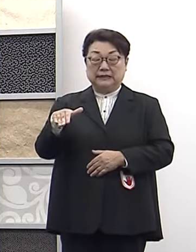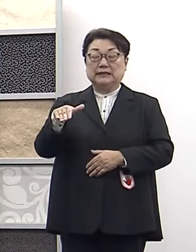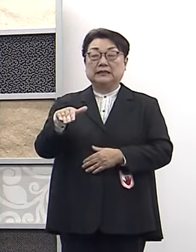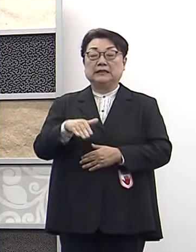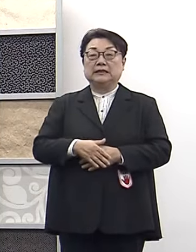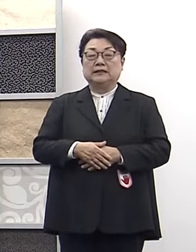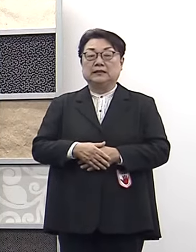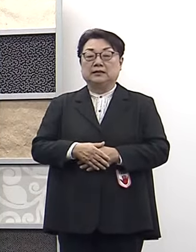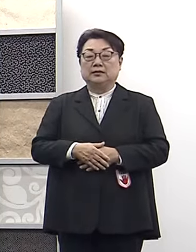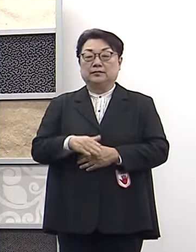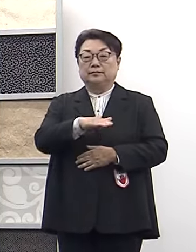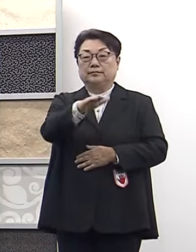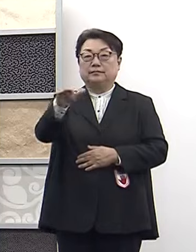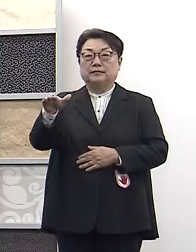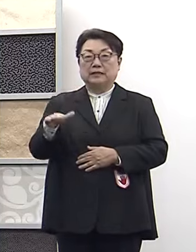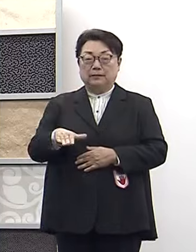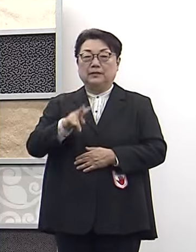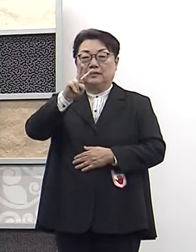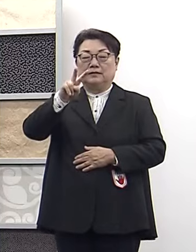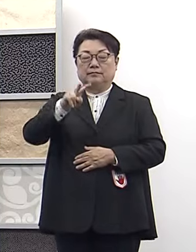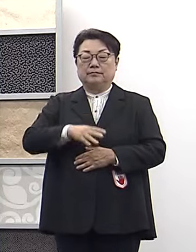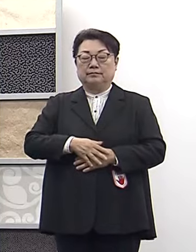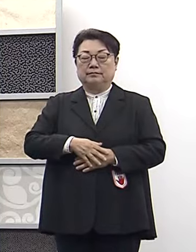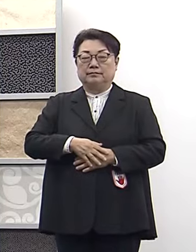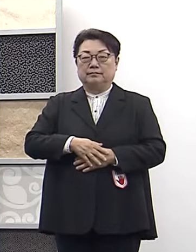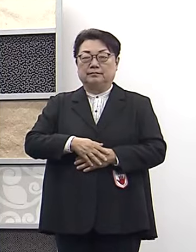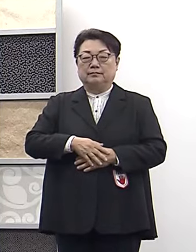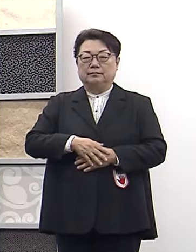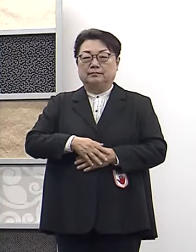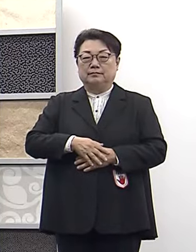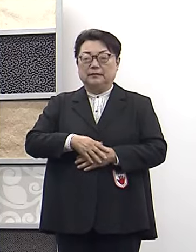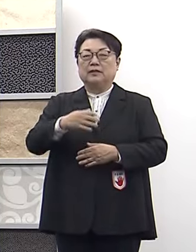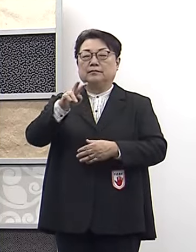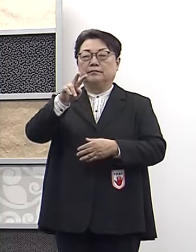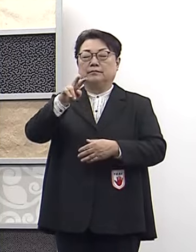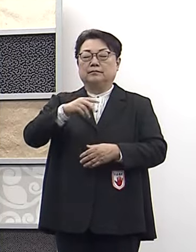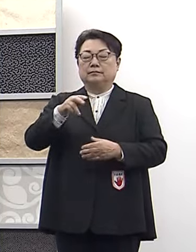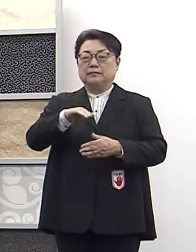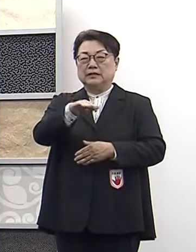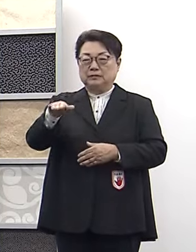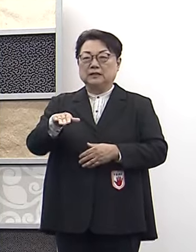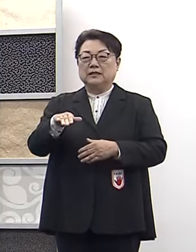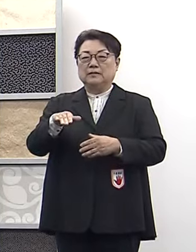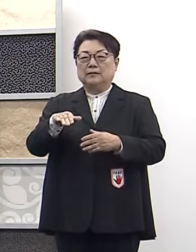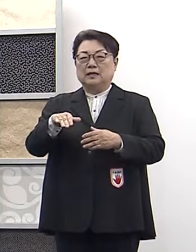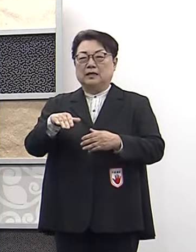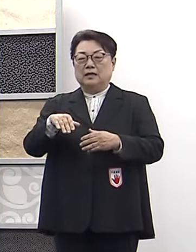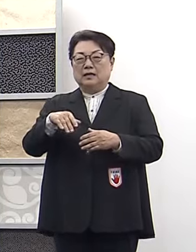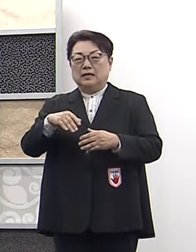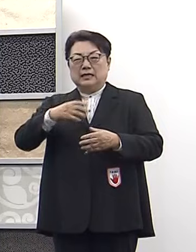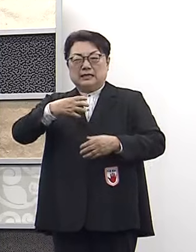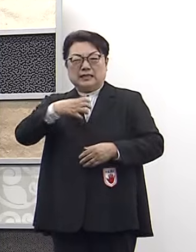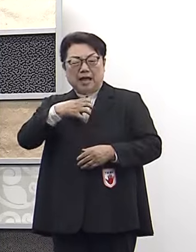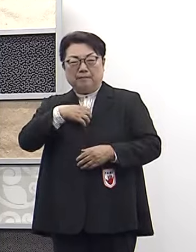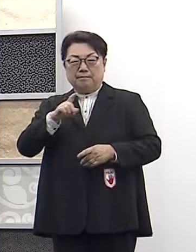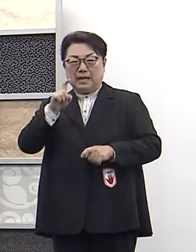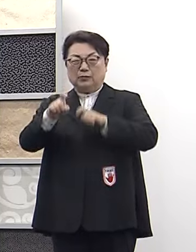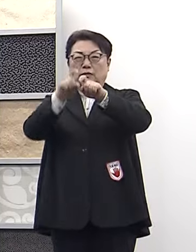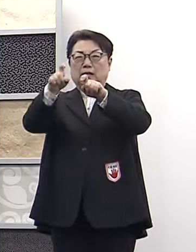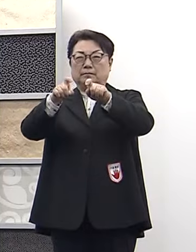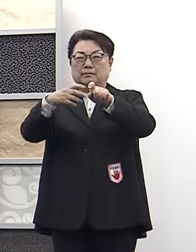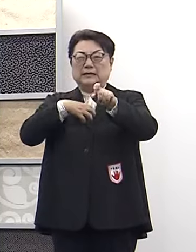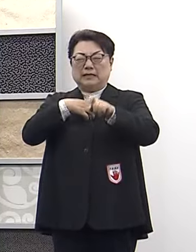とはこれご同意いただける、もうすでにご指摘されてますけども、まあ、危険な弾丸登山はまあ相当程度はなく